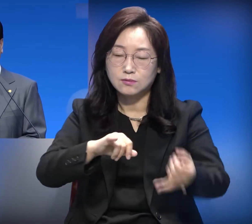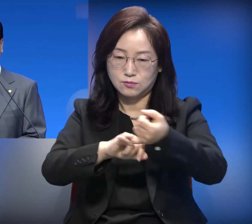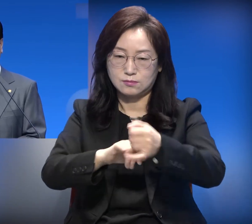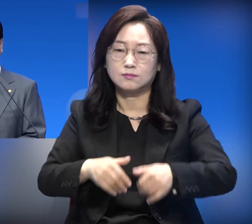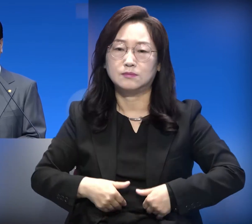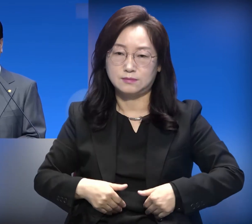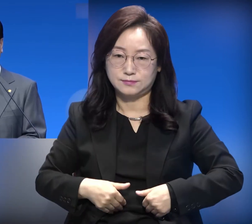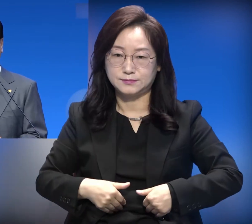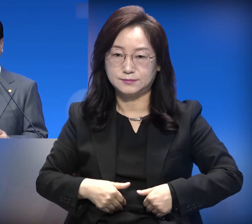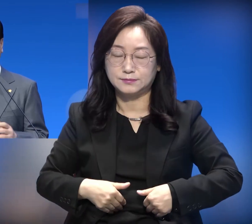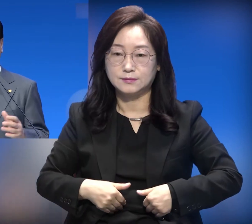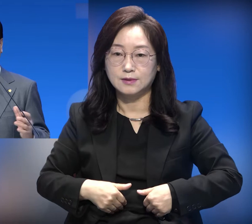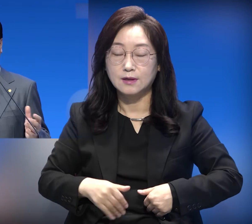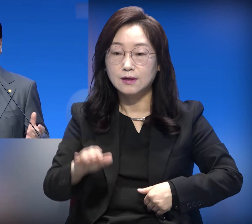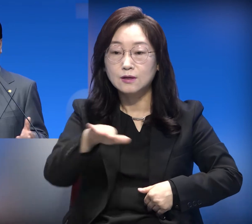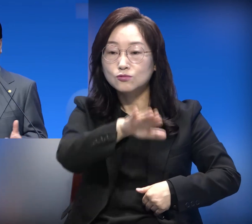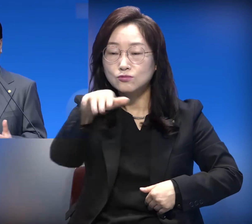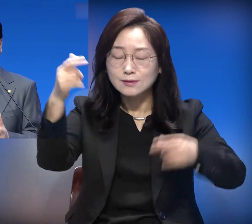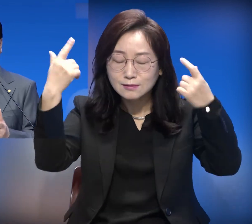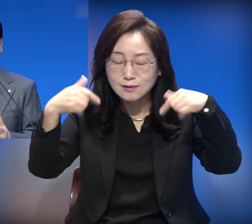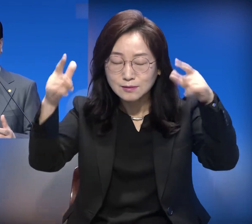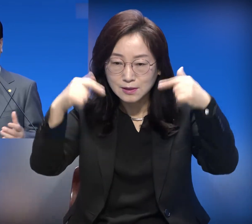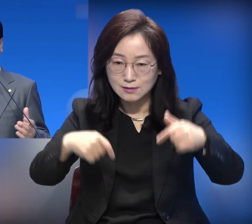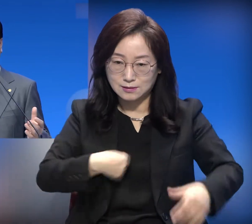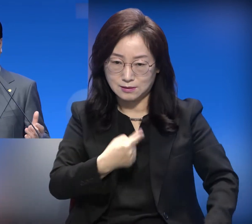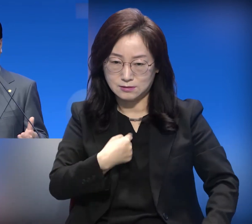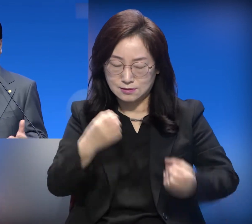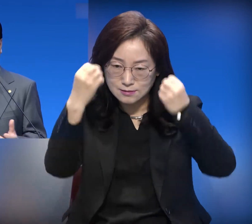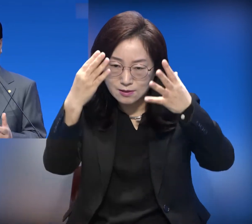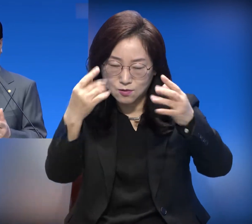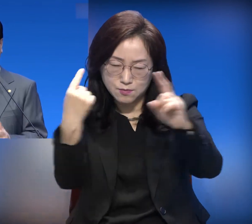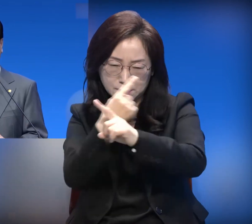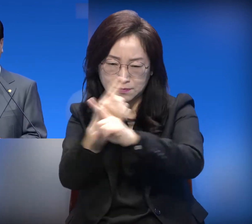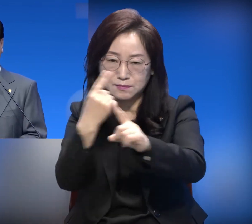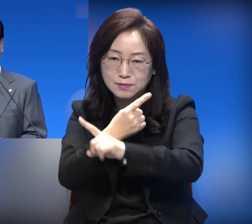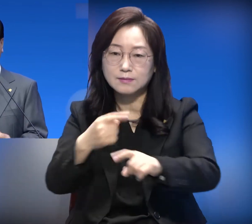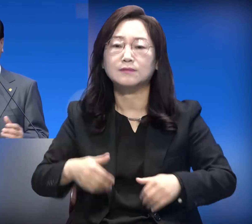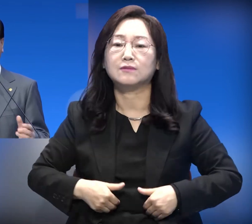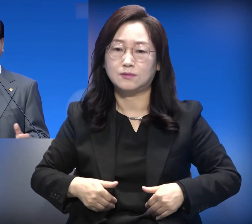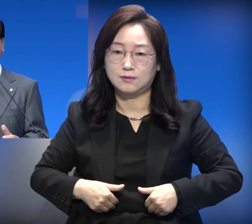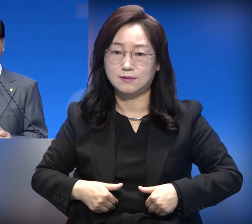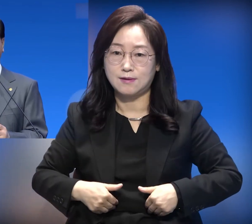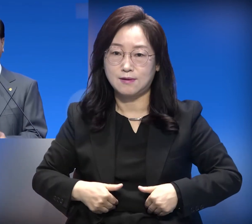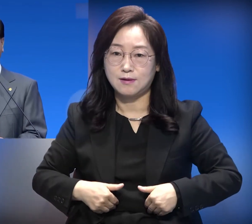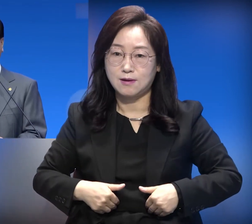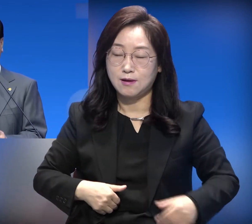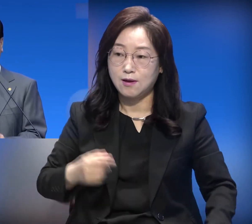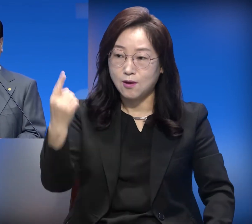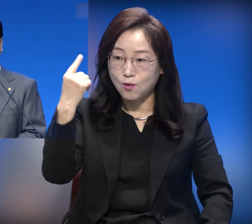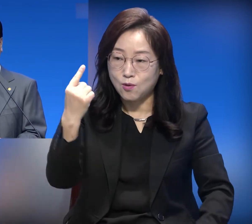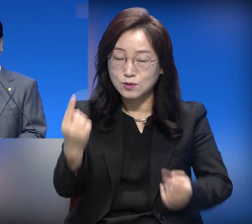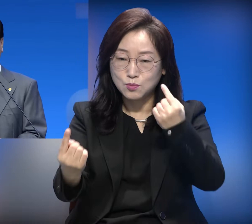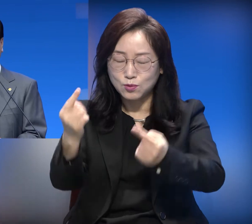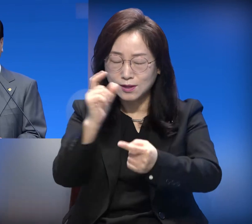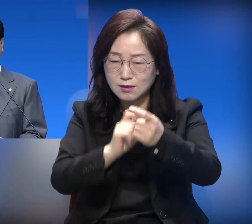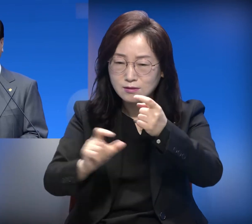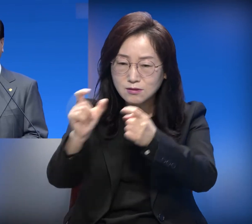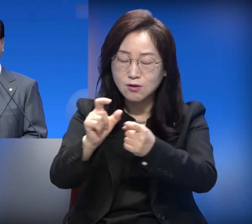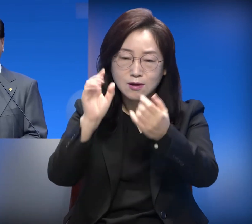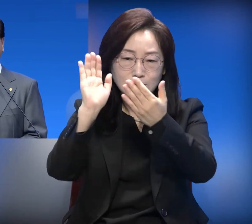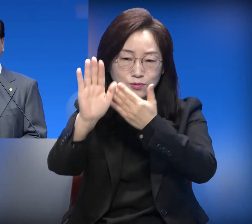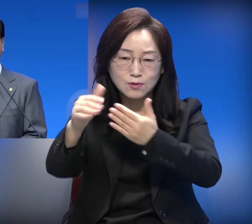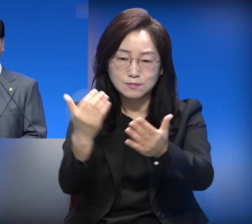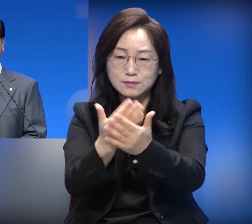것입니다. 늘 우리 날마다 자신을 개혁해야 됩니다. 날마다 새로워져야 됩니다. 어제보다 오늘이 더 낫고 오늘보다 내일이 더